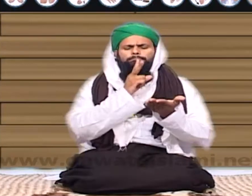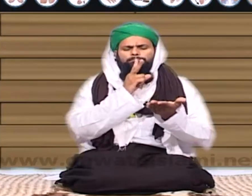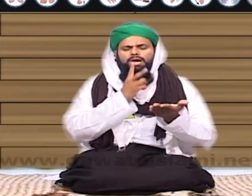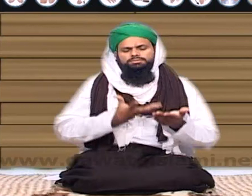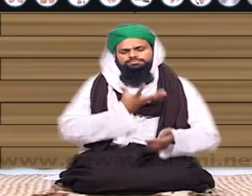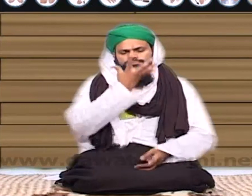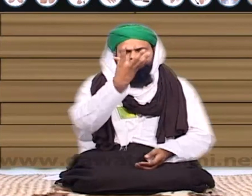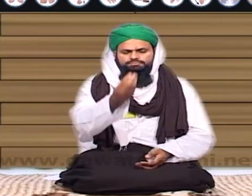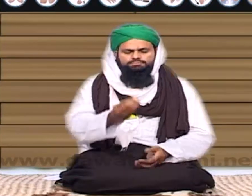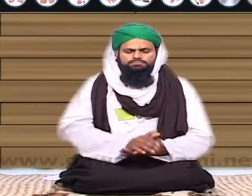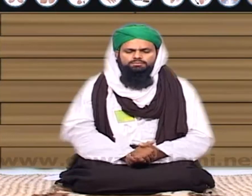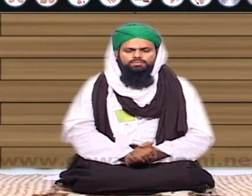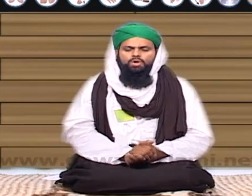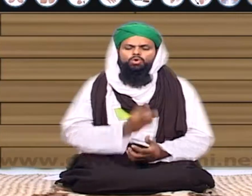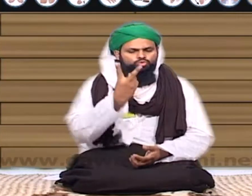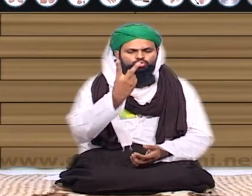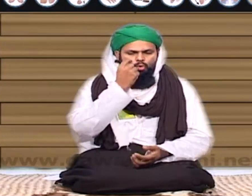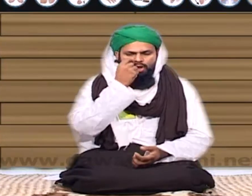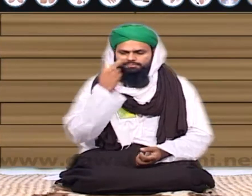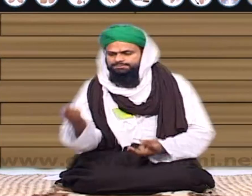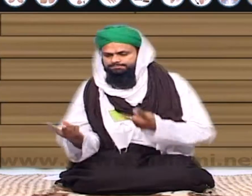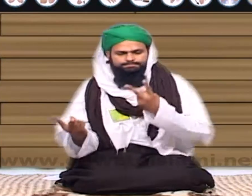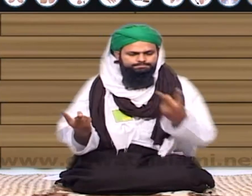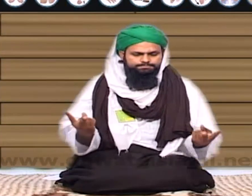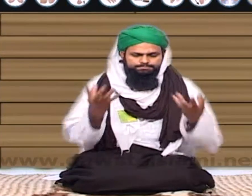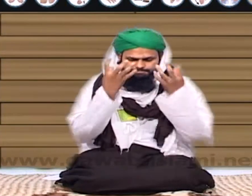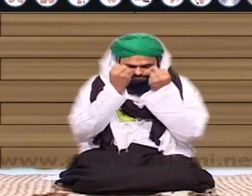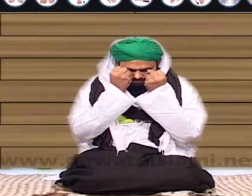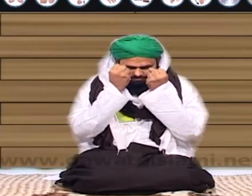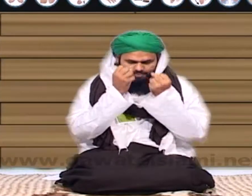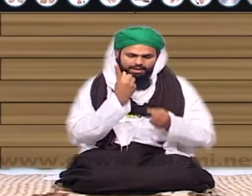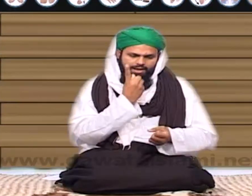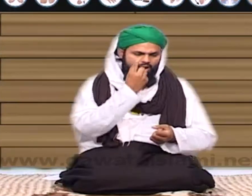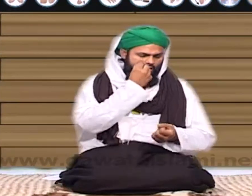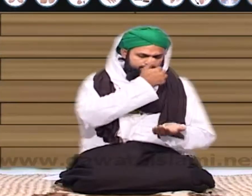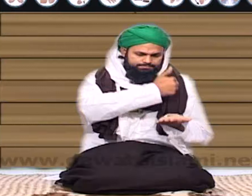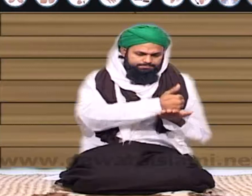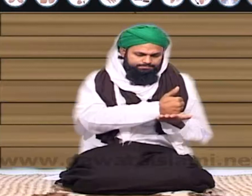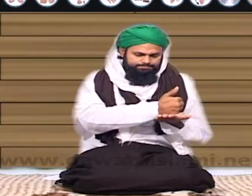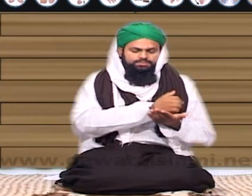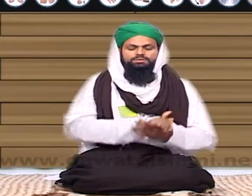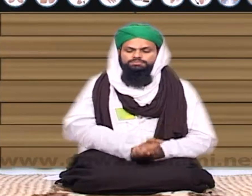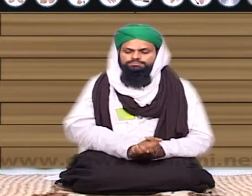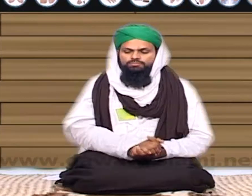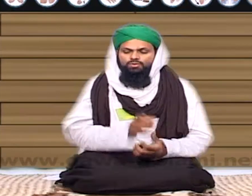کے طور پر اس کی میں مثال آپ کو یوں سمجھاؤں کہ دو آدمی سوئے ہوئے، ایک آدمی ان کے پاس بیٹھا ہوا ہے، دو سوئے